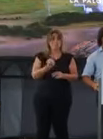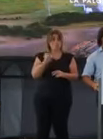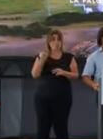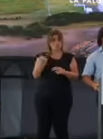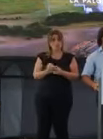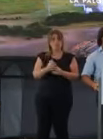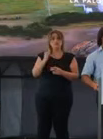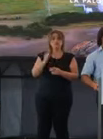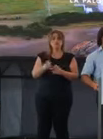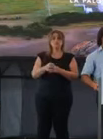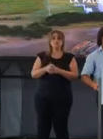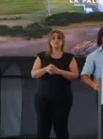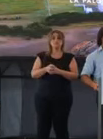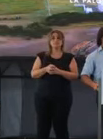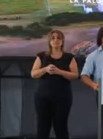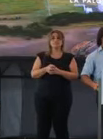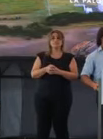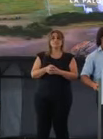importancia